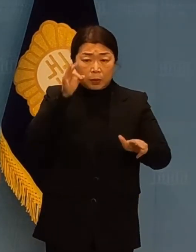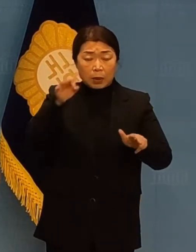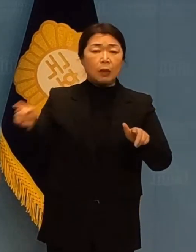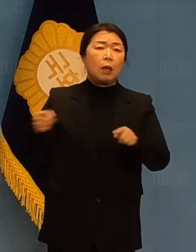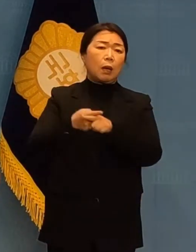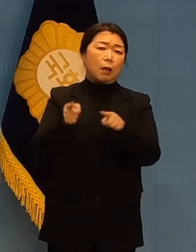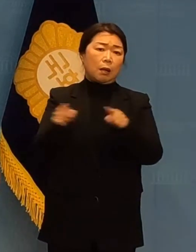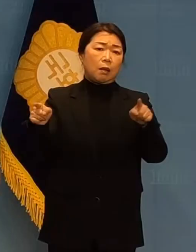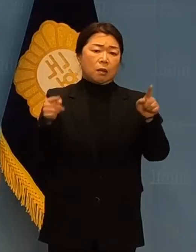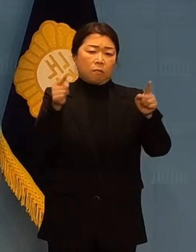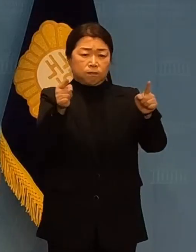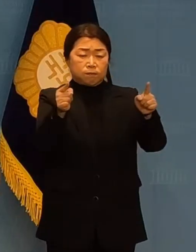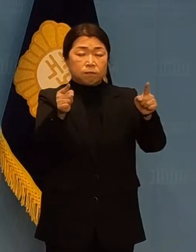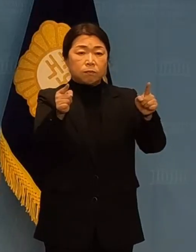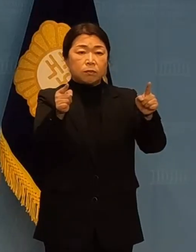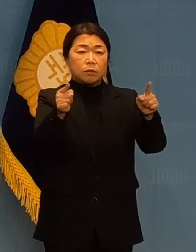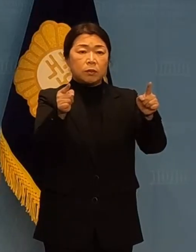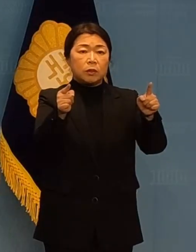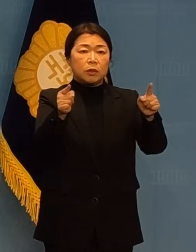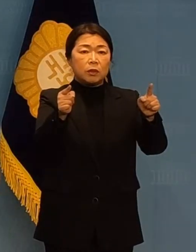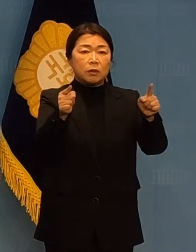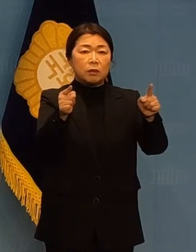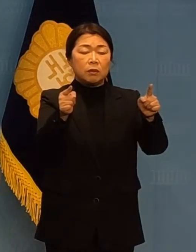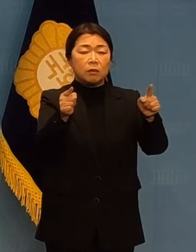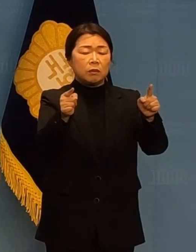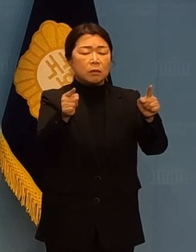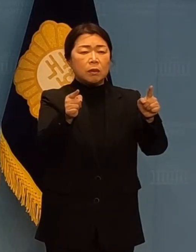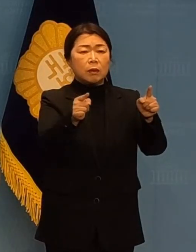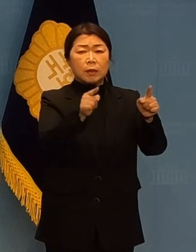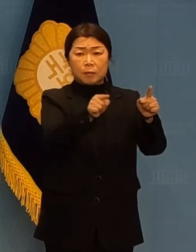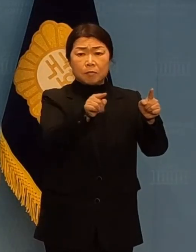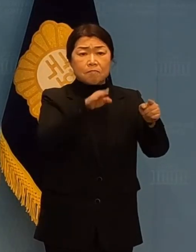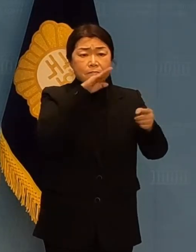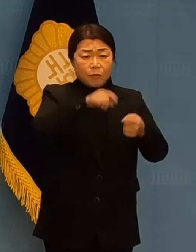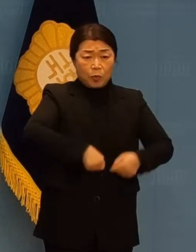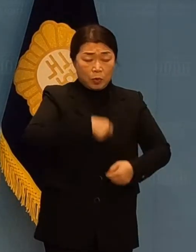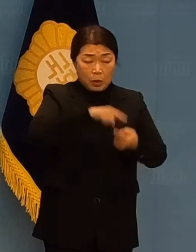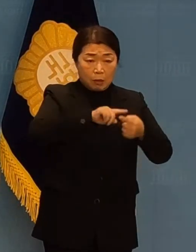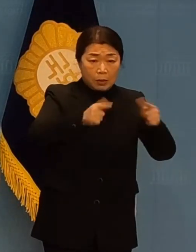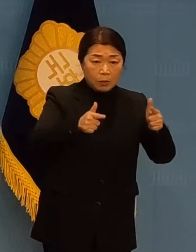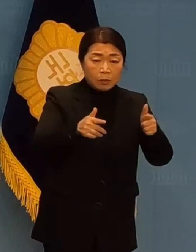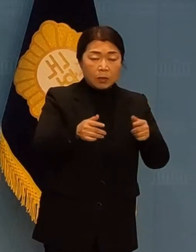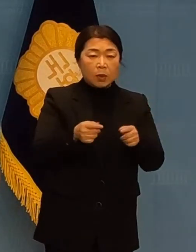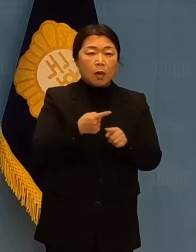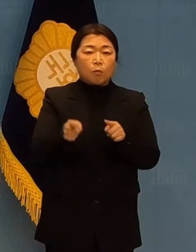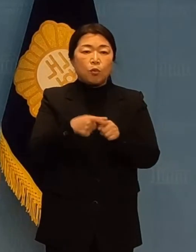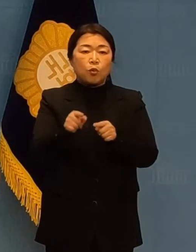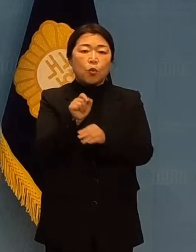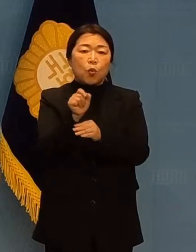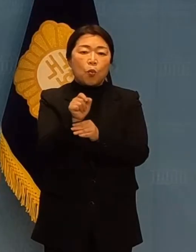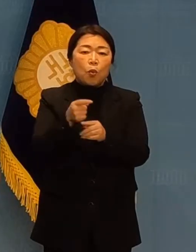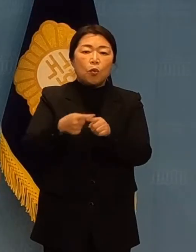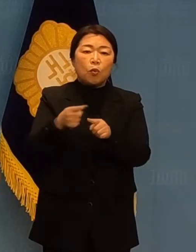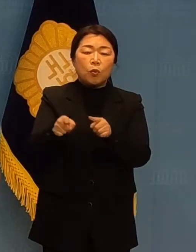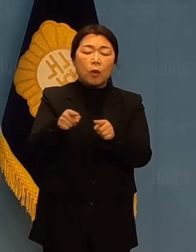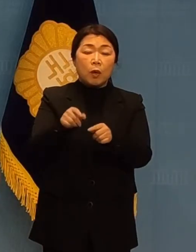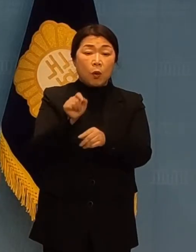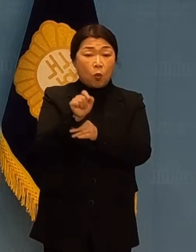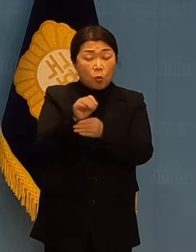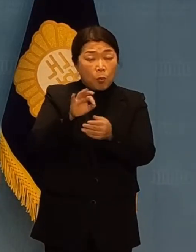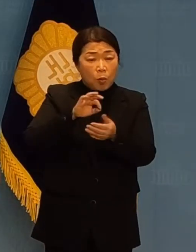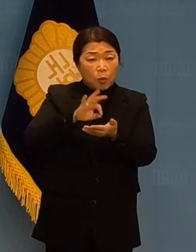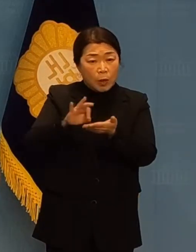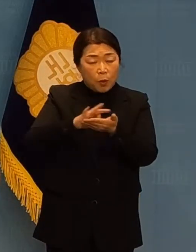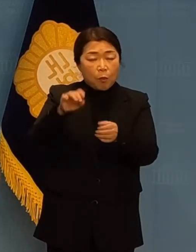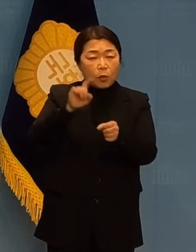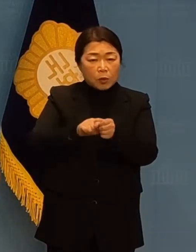이 칼에 대해서 문구용 커터칼이다 라는 상식 이하의 용어를 써가며 이재명